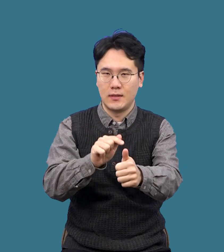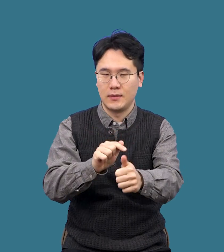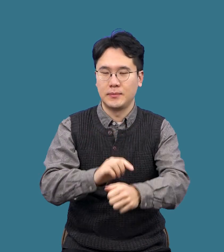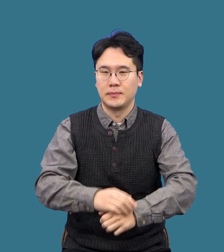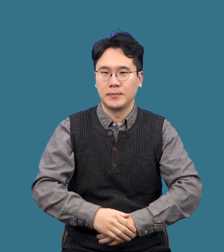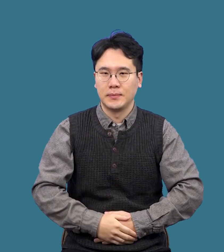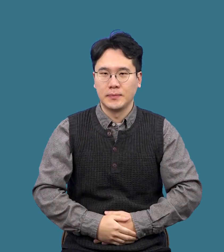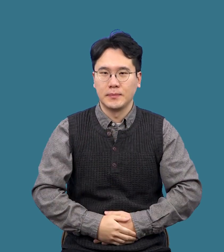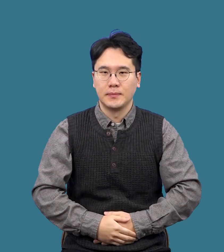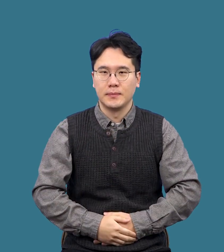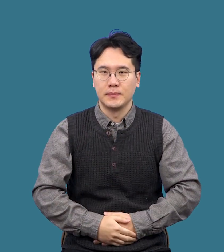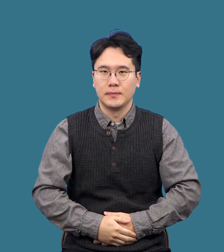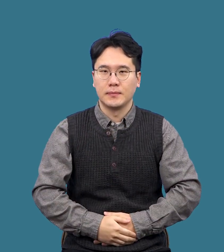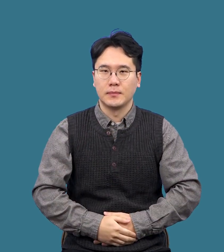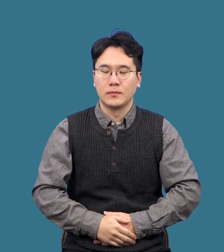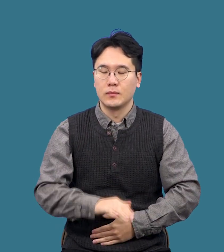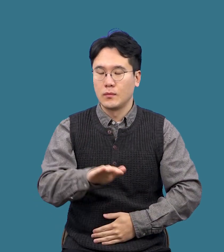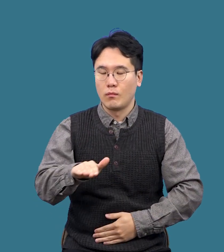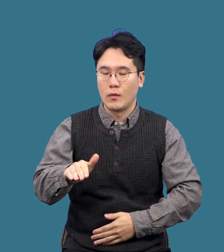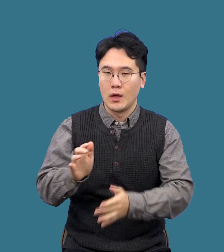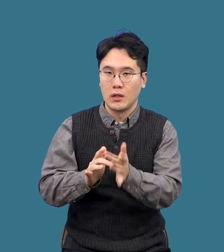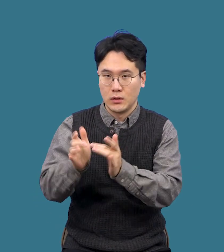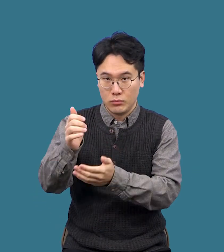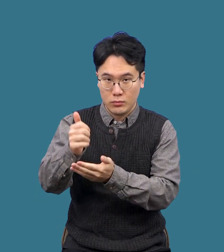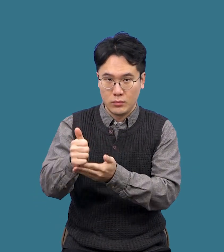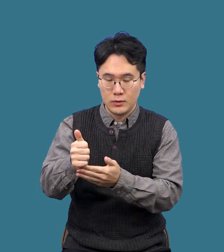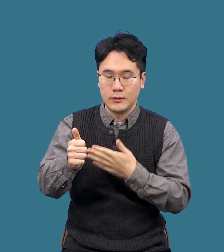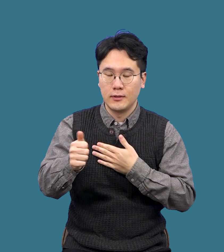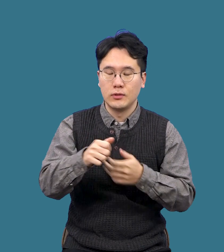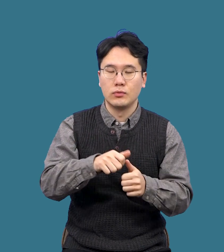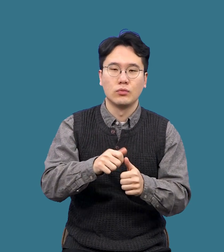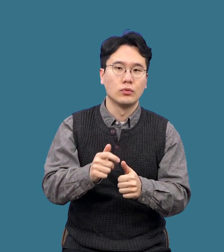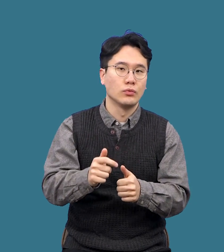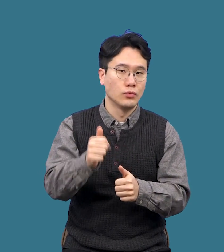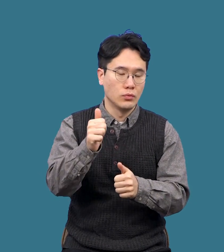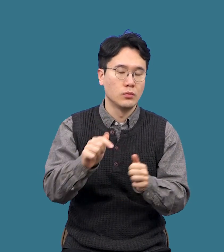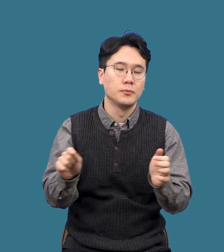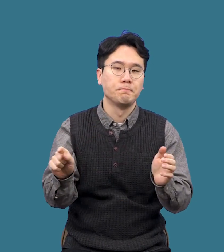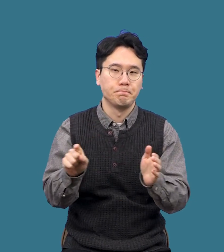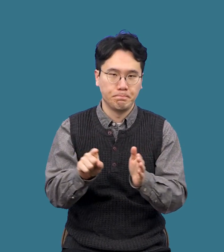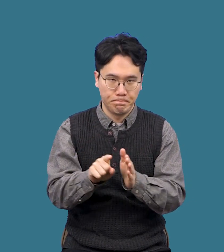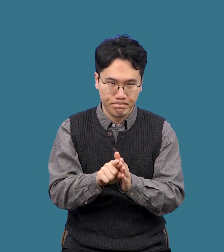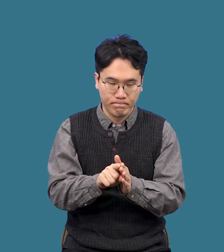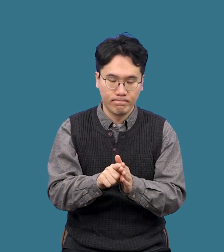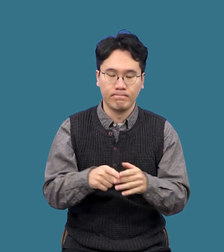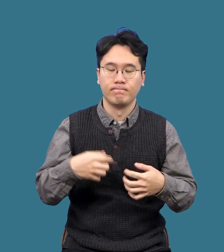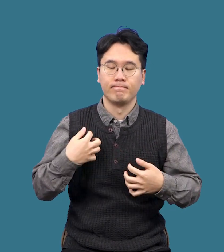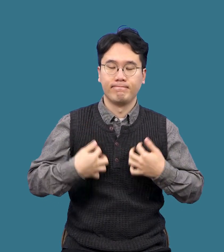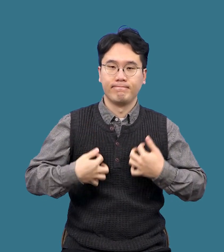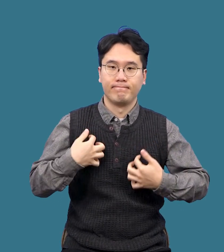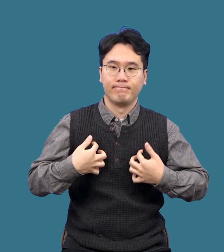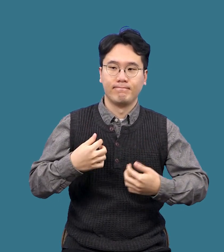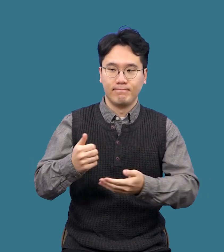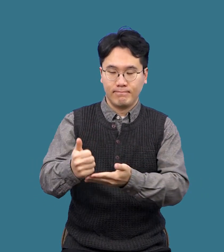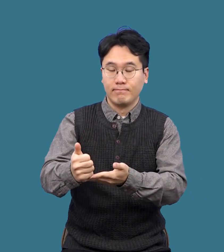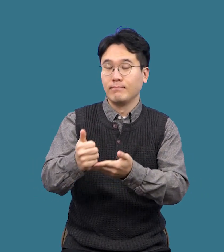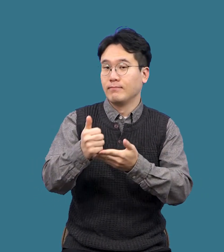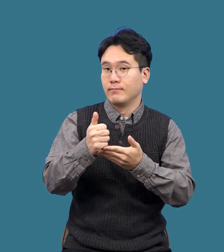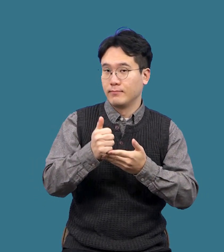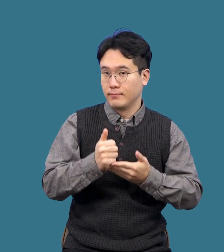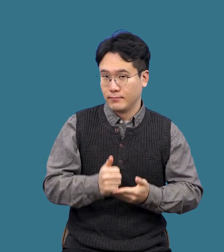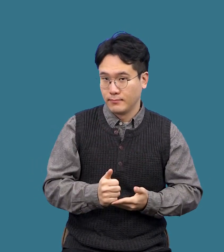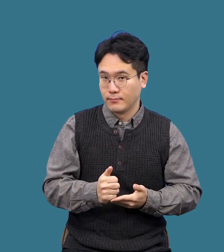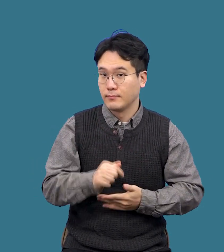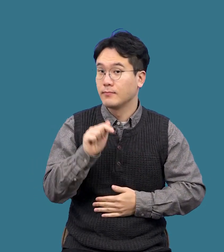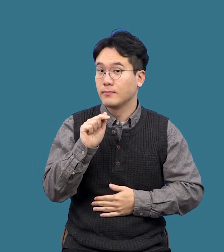우리가 예수님을 나의 구주와 주님으로 믿고 영접하는 것, 이것은 어디까지나